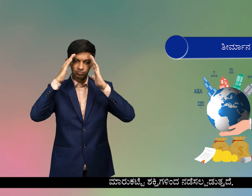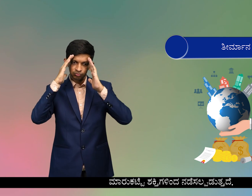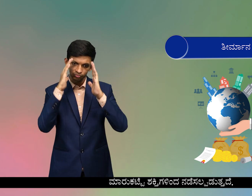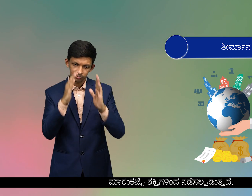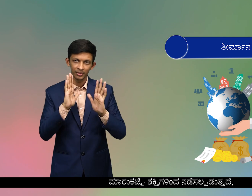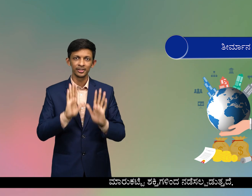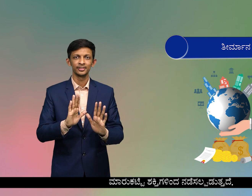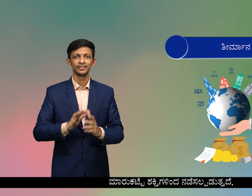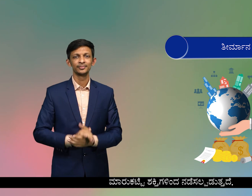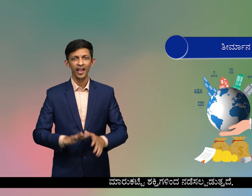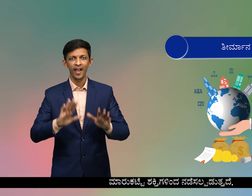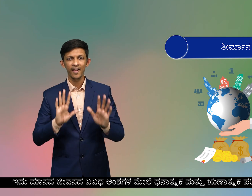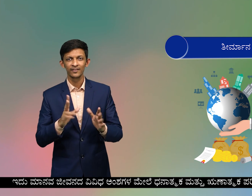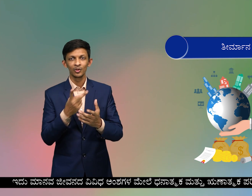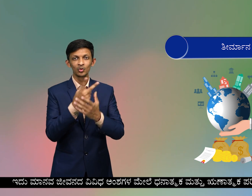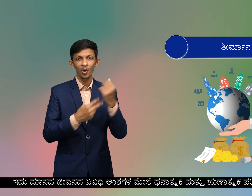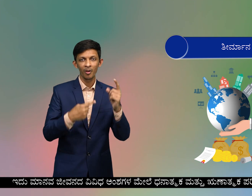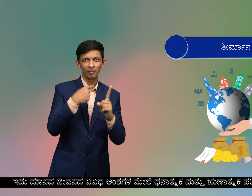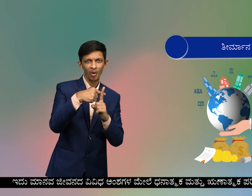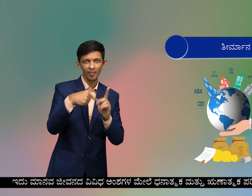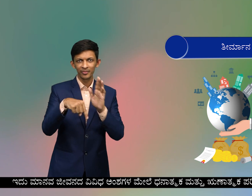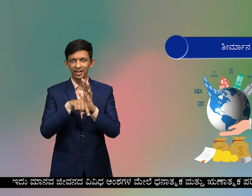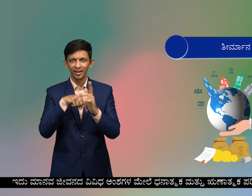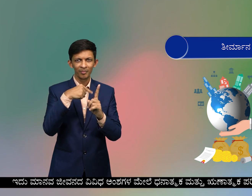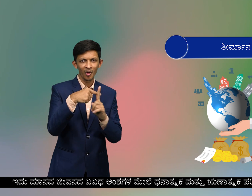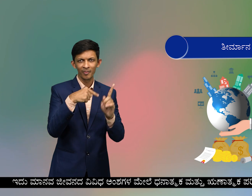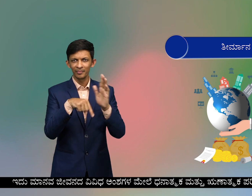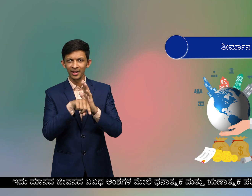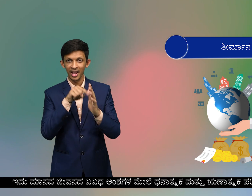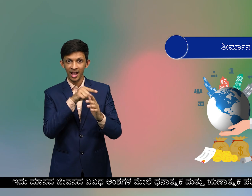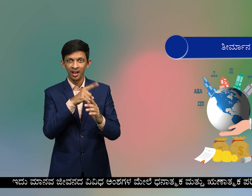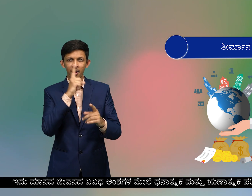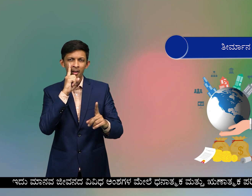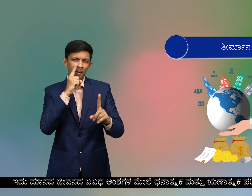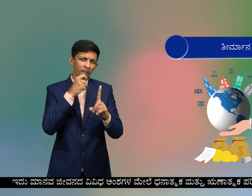ನಡೆಸಲ್ಪಡುತ್ತದೆ. ಇದು ಮಾನವ ಜೀವನದ ವಿವಿಧ